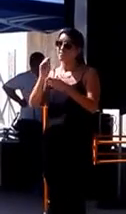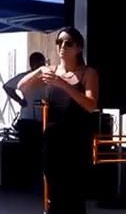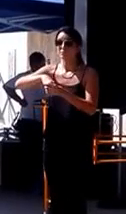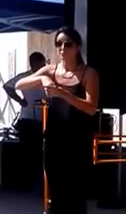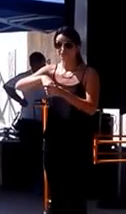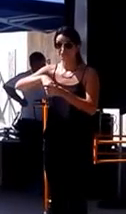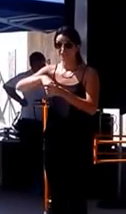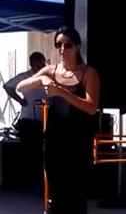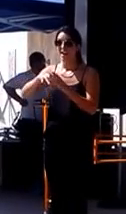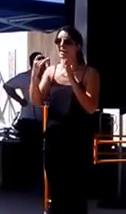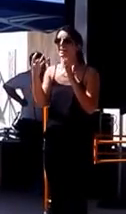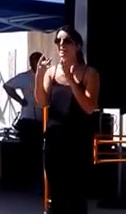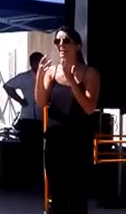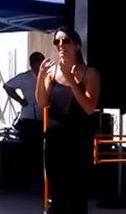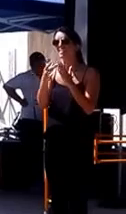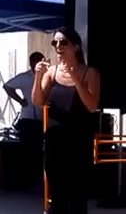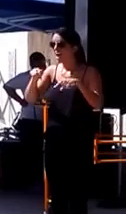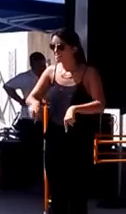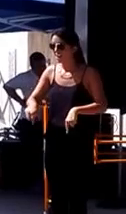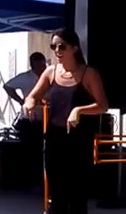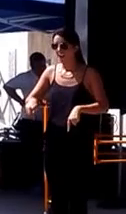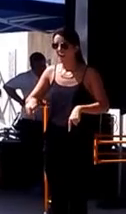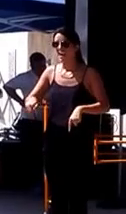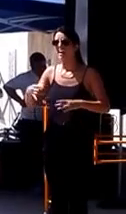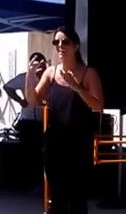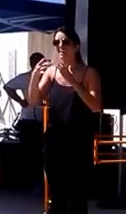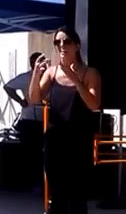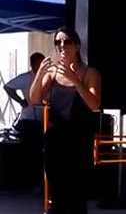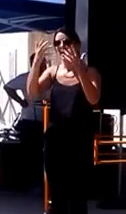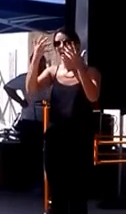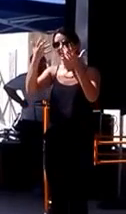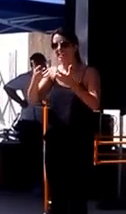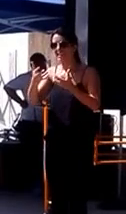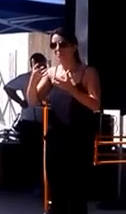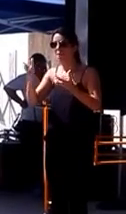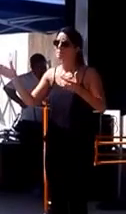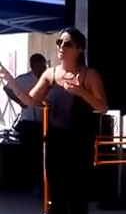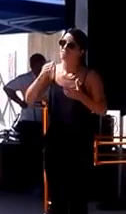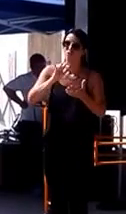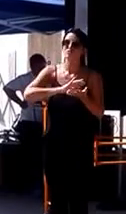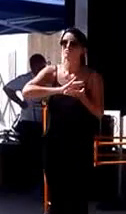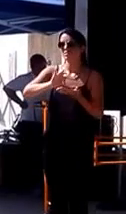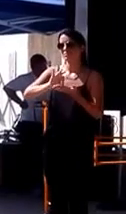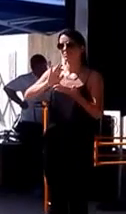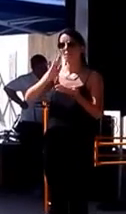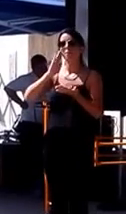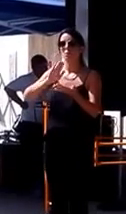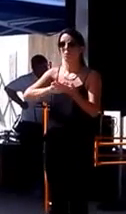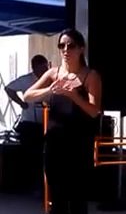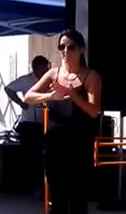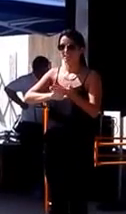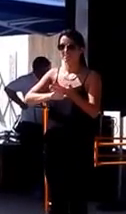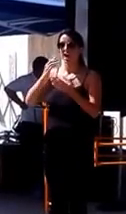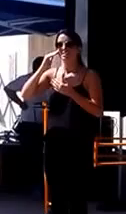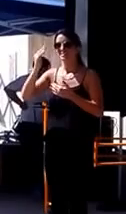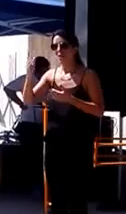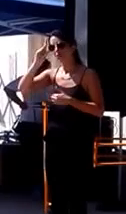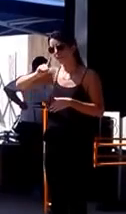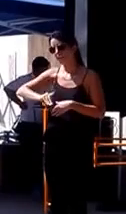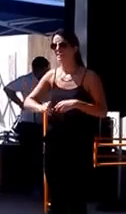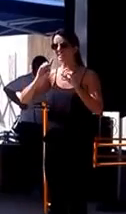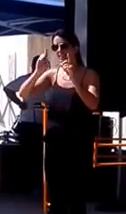eso. La calidad que tenemos aquí es la calidad que queremos para el resto de los servicios y de las propuestas que hay en Montevideo. Saludo a